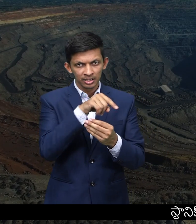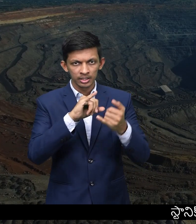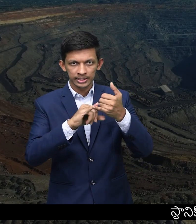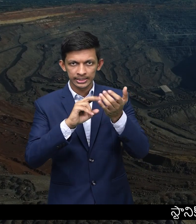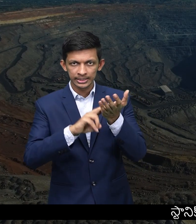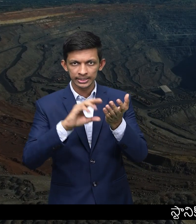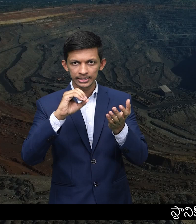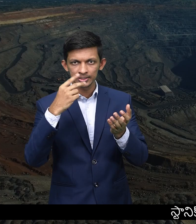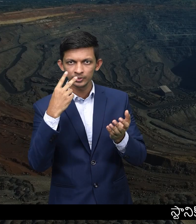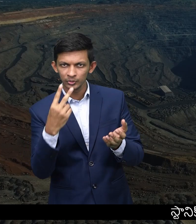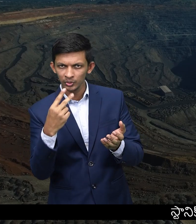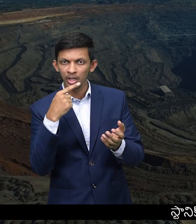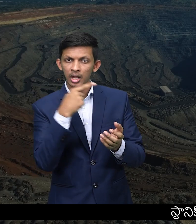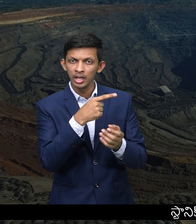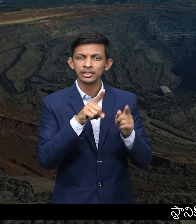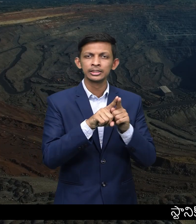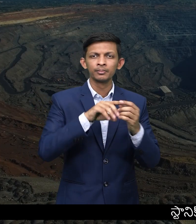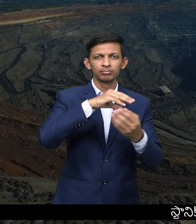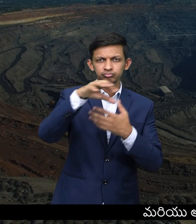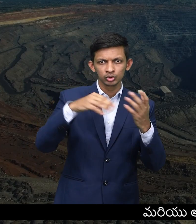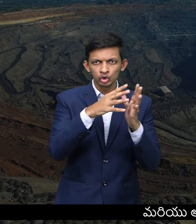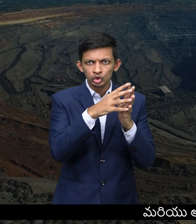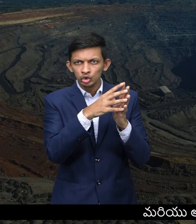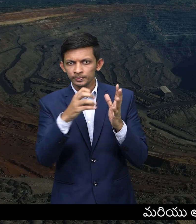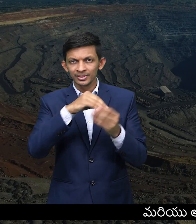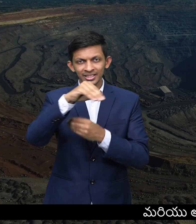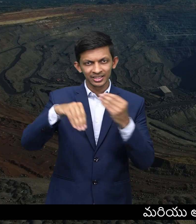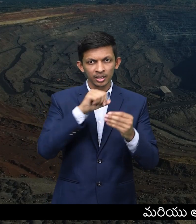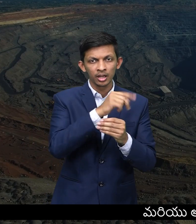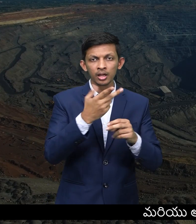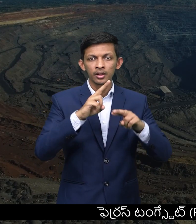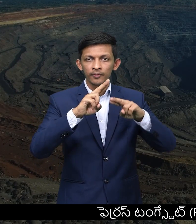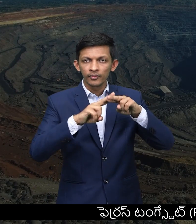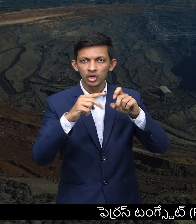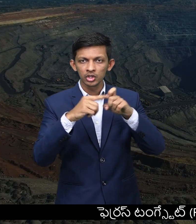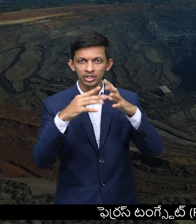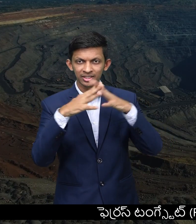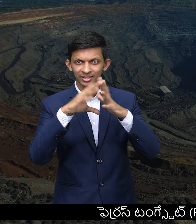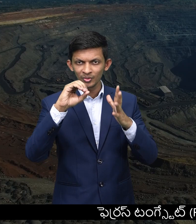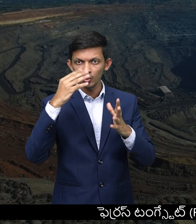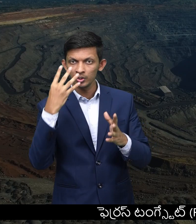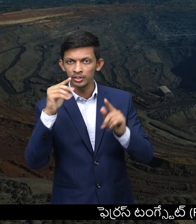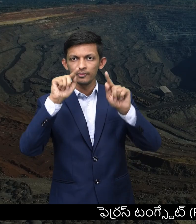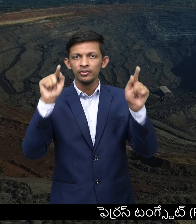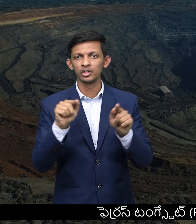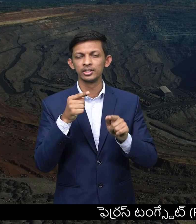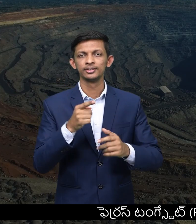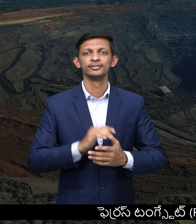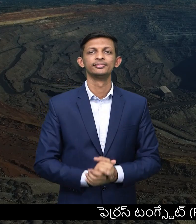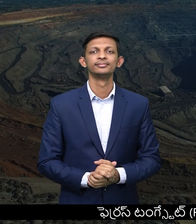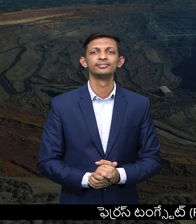స్థానిక ఆక్సైడ్ SnO2 మరియు అయస్కాంత పదార్థం ఫెర్రస్ టంగ్స్టేట్